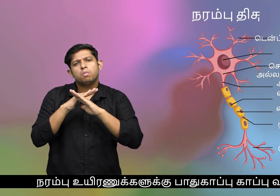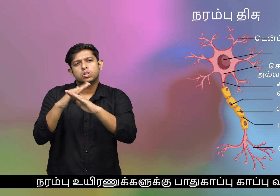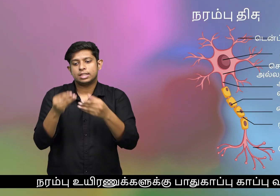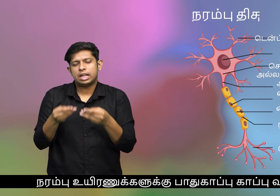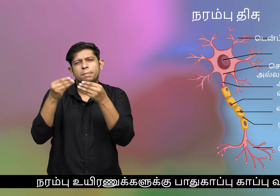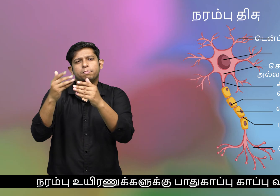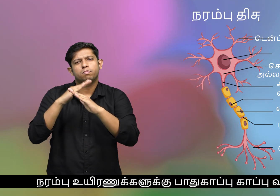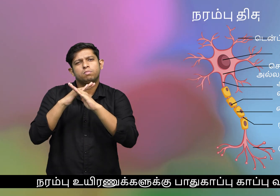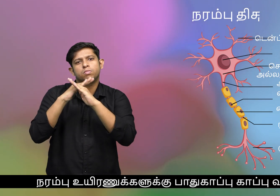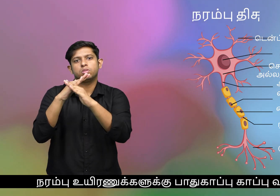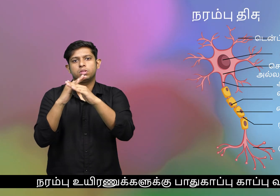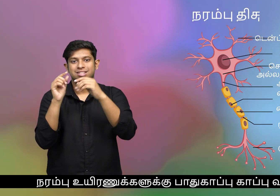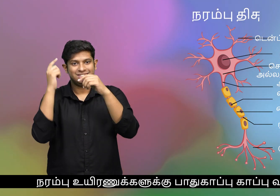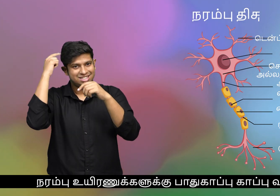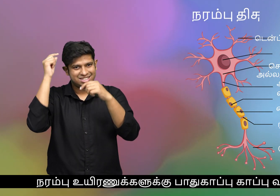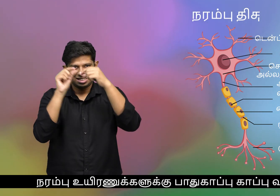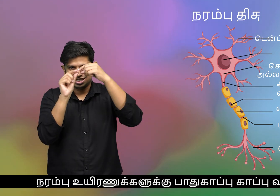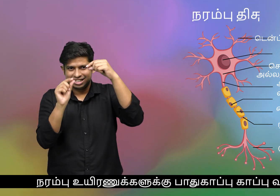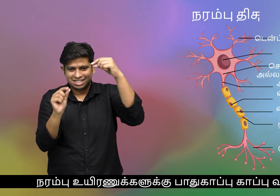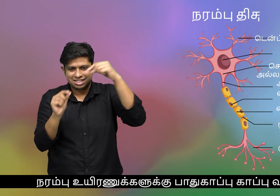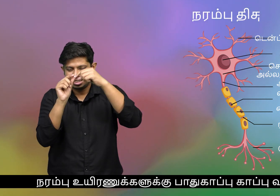நரம்பு உயிரணுக்களுக்கு பாதுகாப்பு காப்பு வழங்குகிறது.